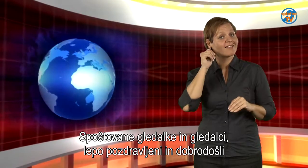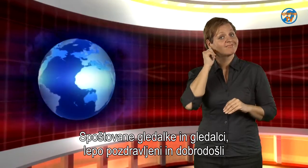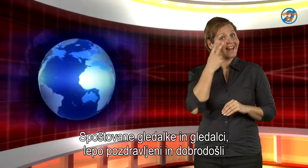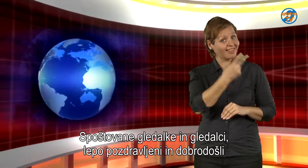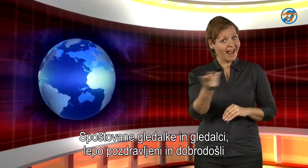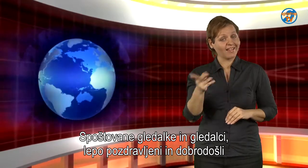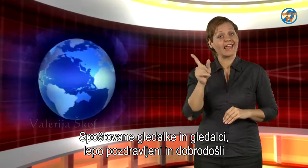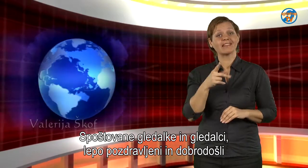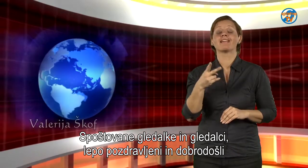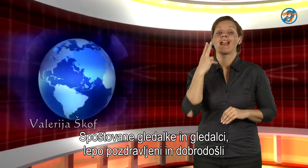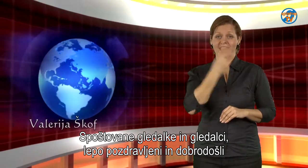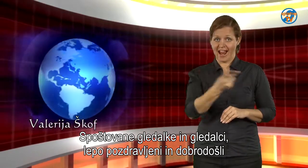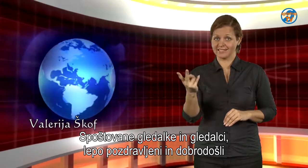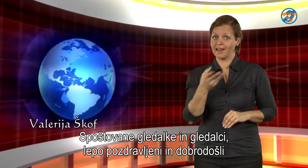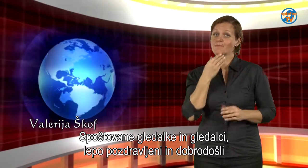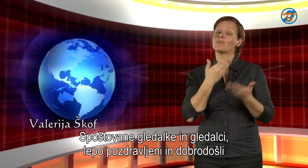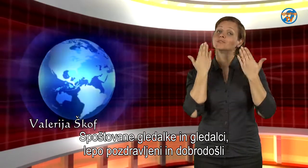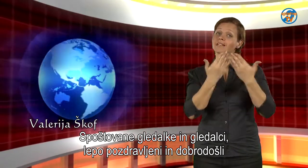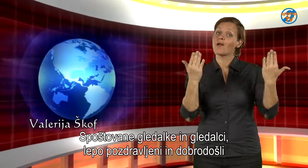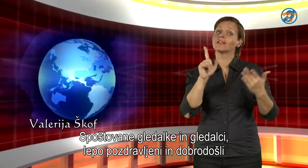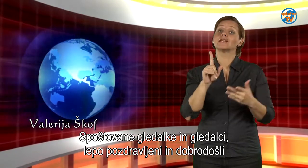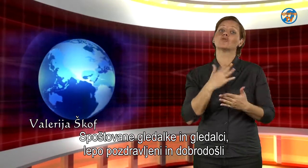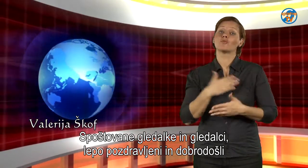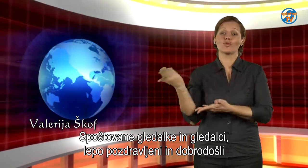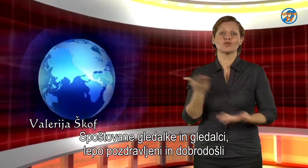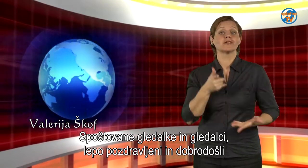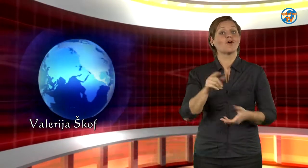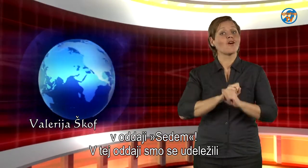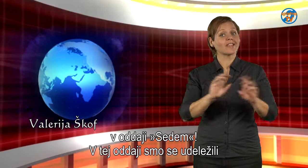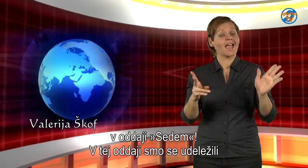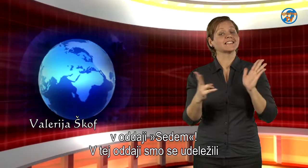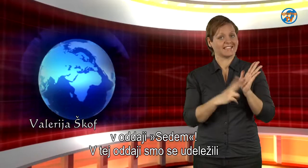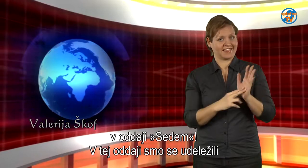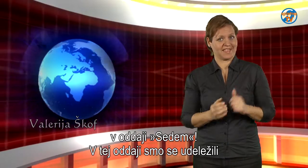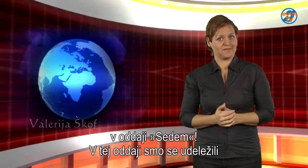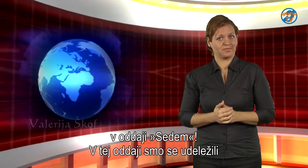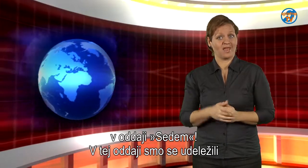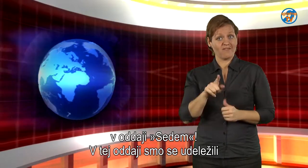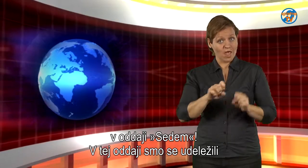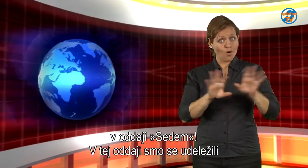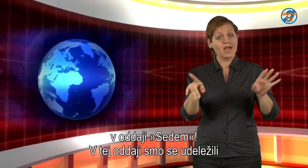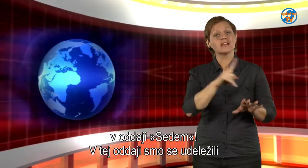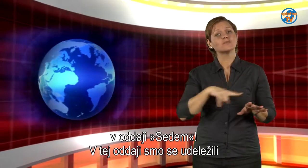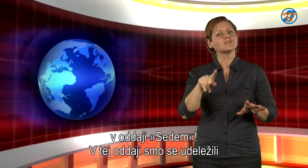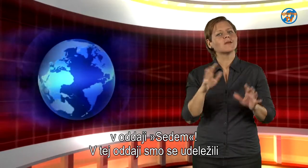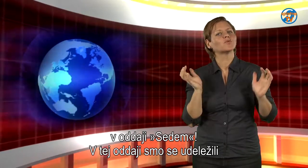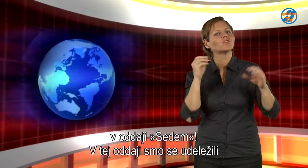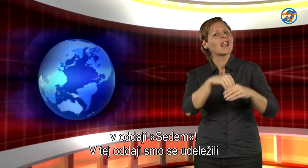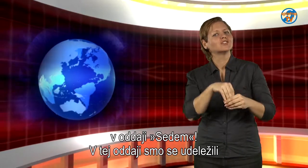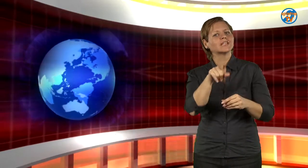Spoštovane gledalke in gledalci, lepo pozdravljeni in dobrodošli v oddaji 7. V tej oddaji smo se udeležili